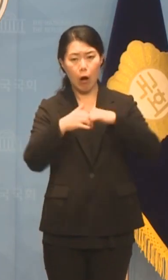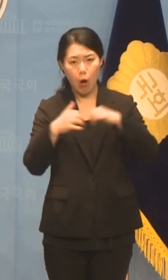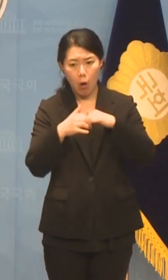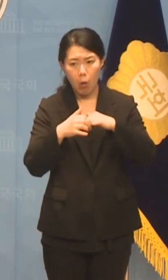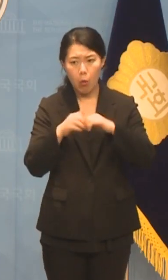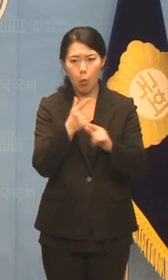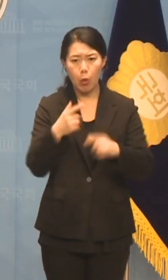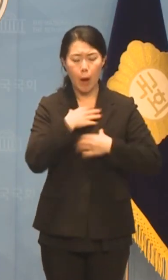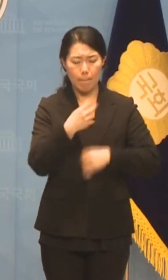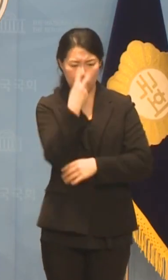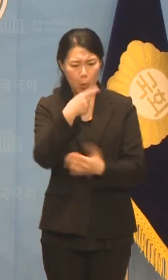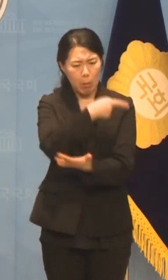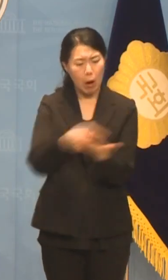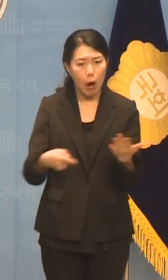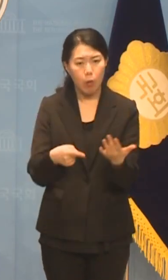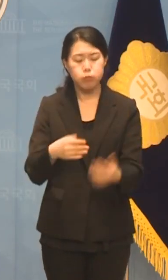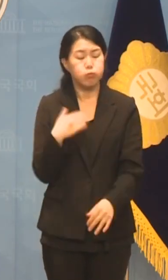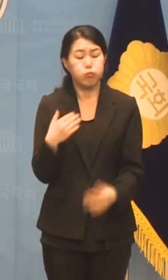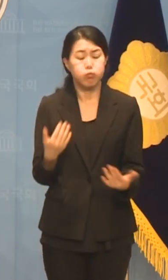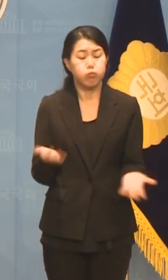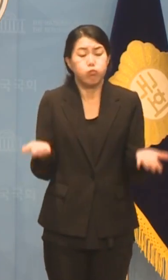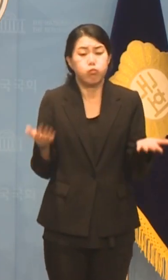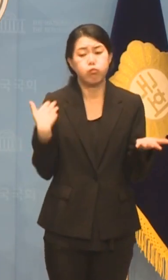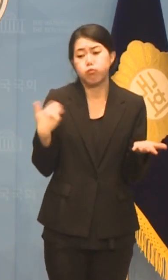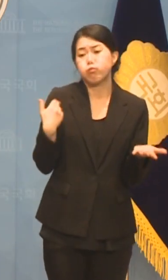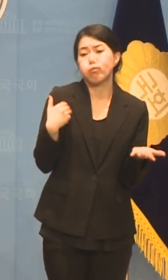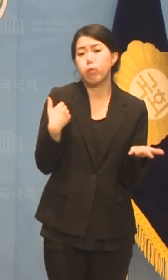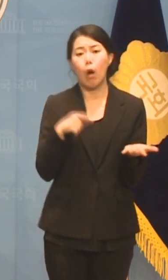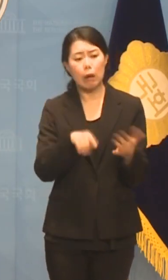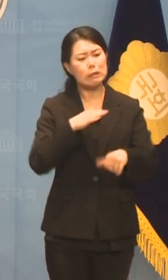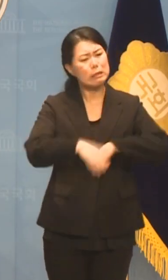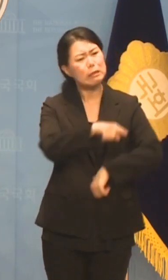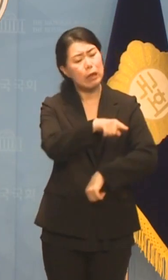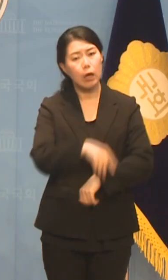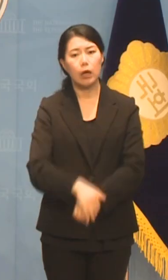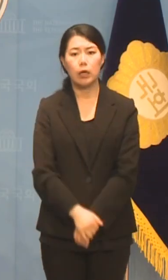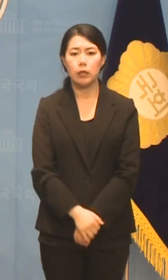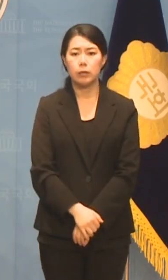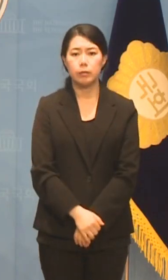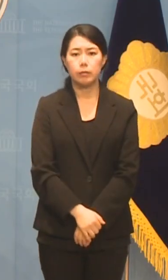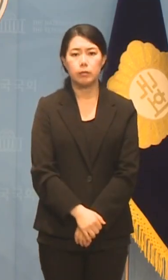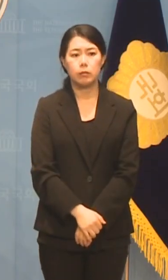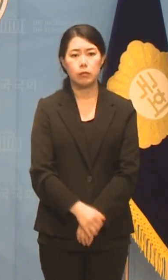안보 리스크는 나몰라라 하는 위험한 발상입니다.